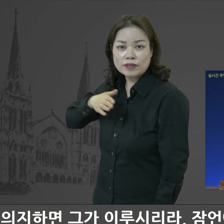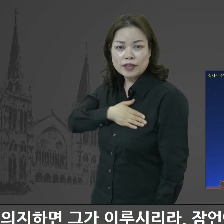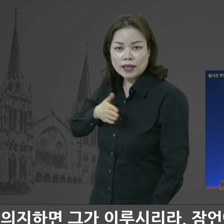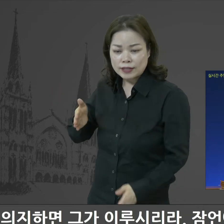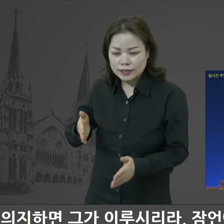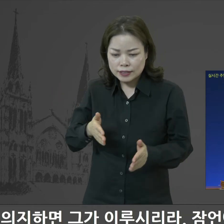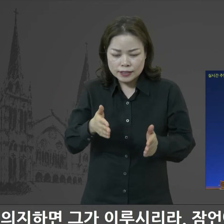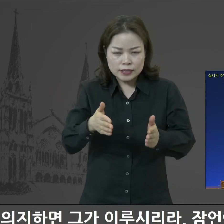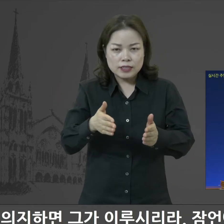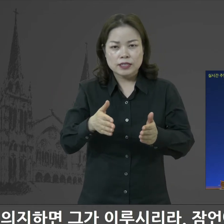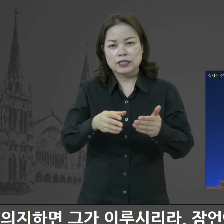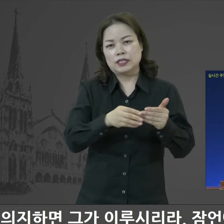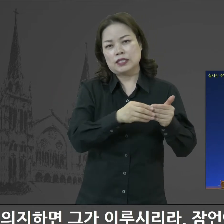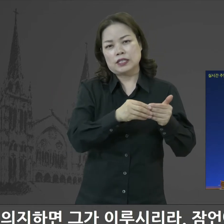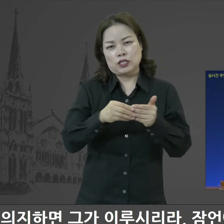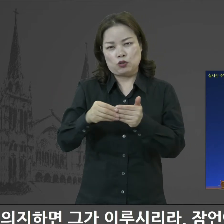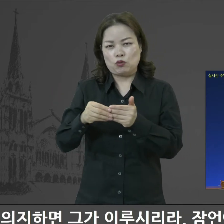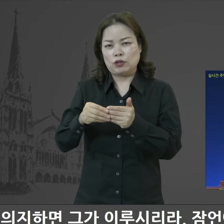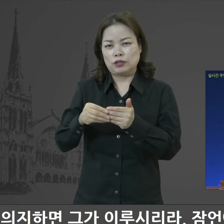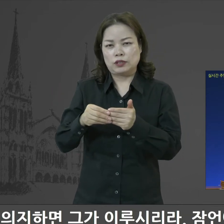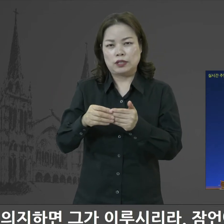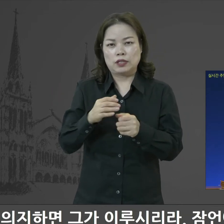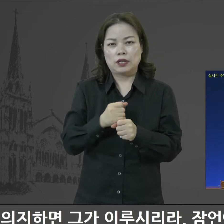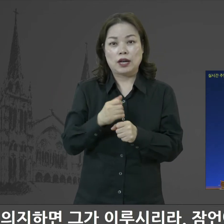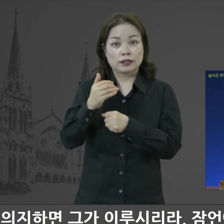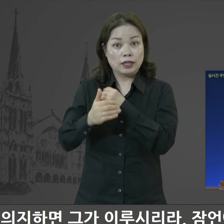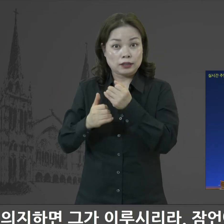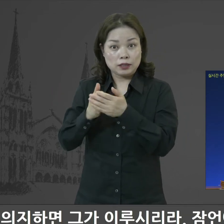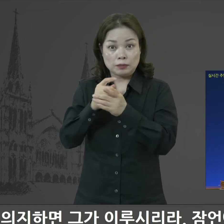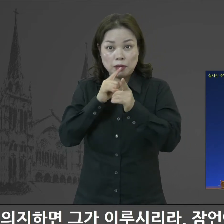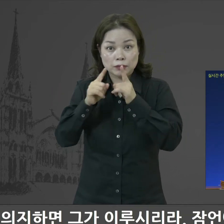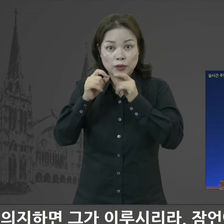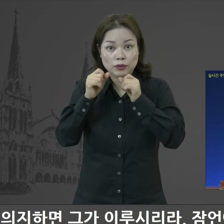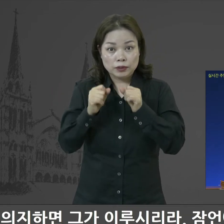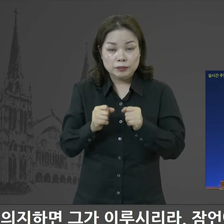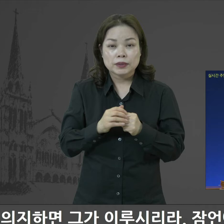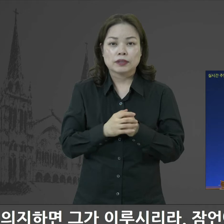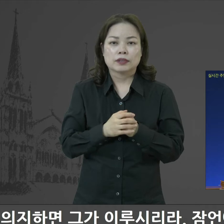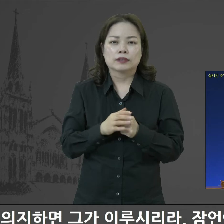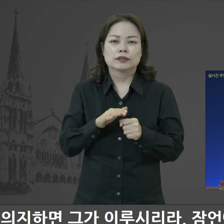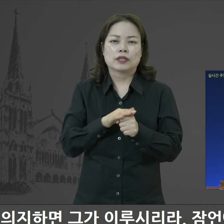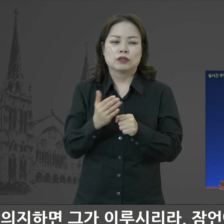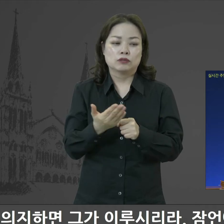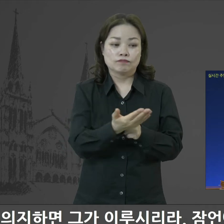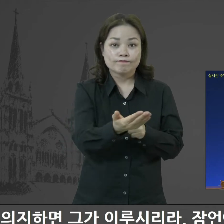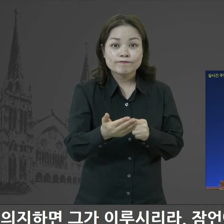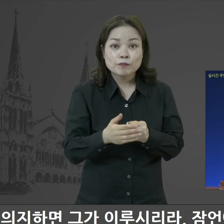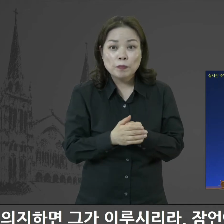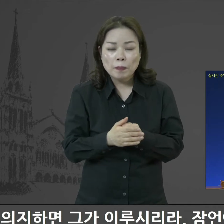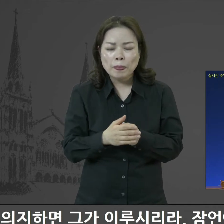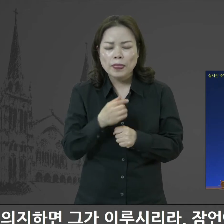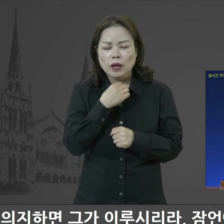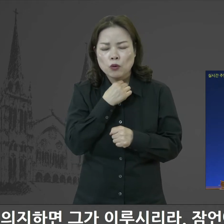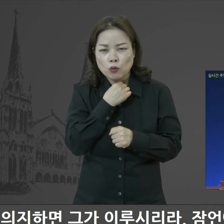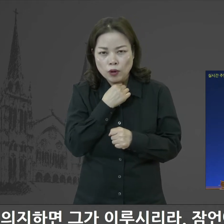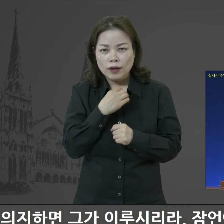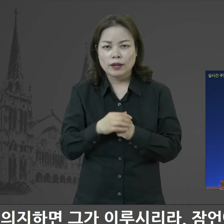길을 지도하시리라. 하나님께서 우리에게 말씀하고 있습니다. 사랑하는 성도 여러분,